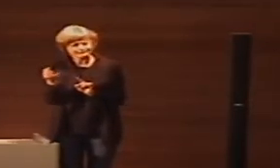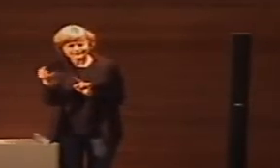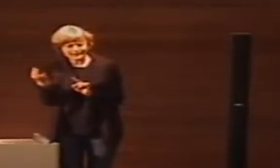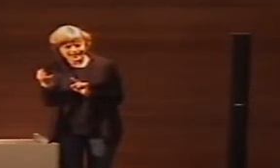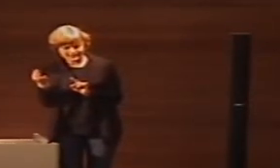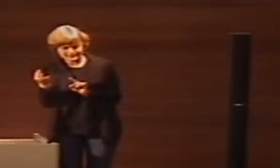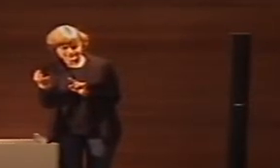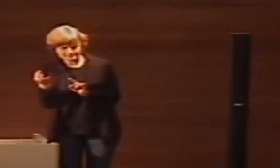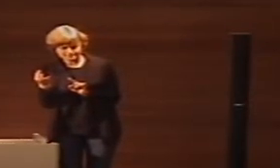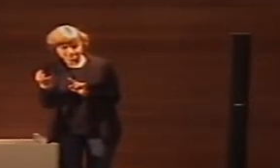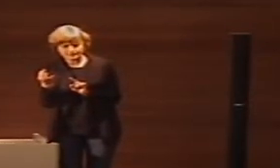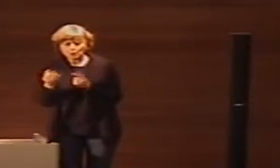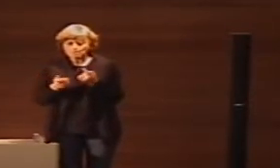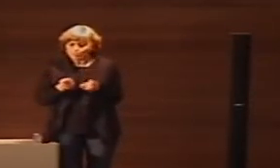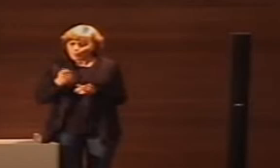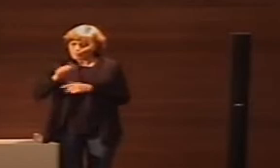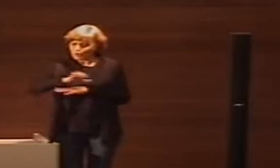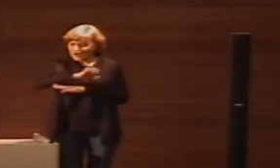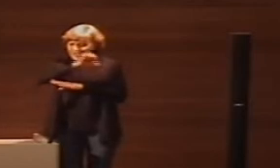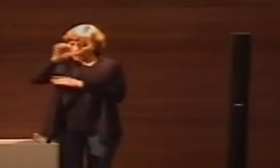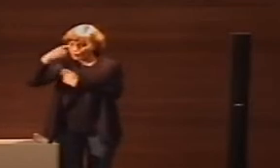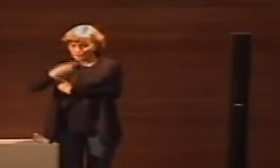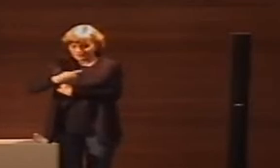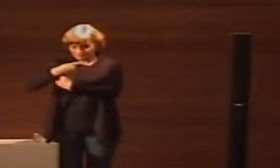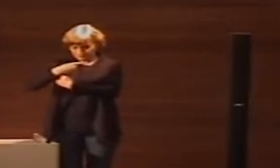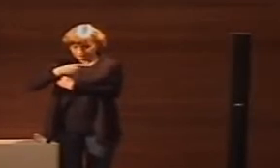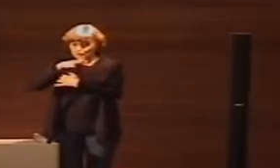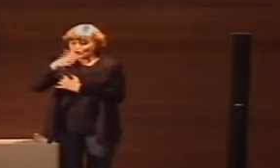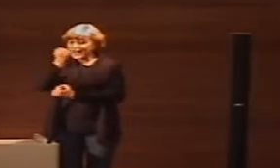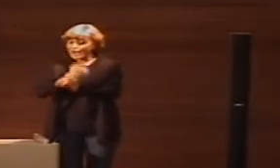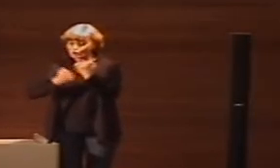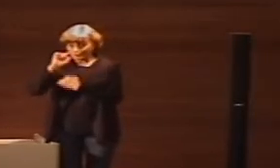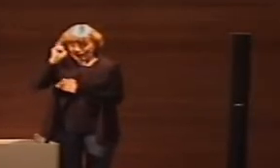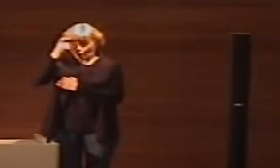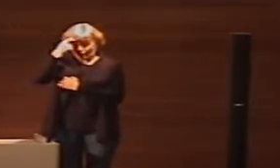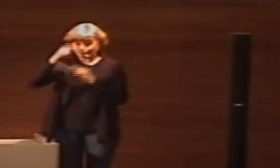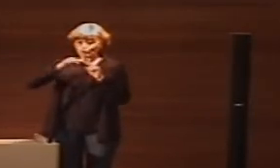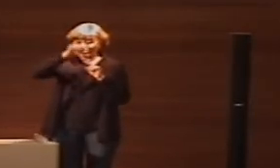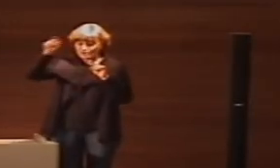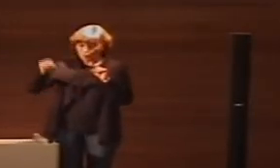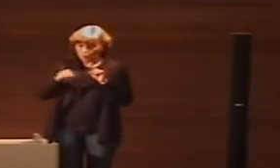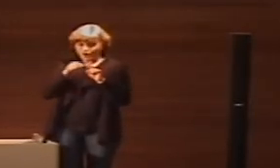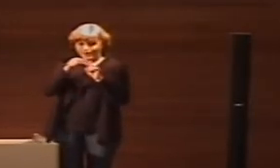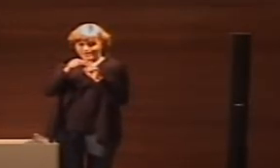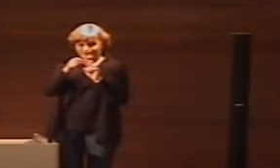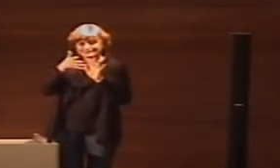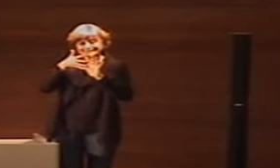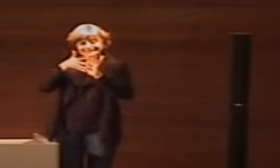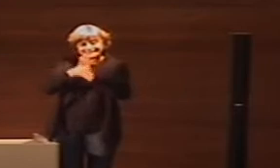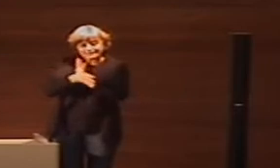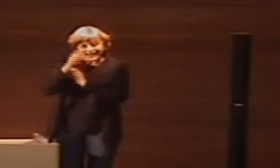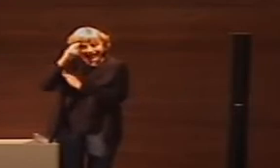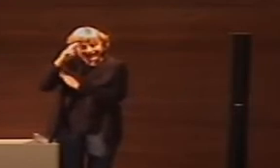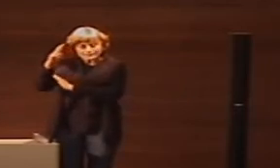cada vez más fuertes que impulsan en esa dirección. Una economía circular viene, o el concepto de economía circular se inspira en la naturaleza,